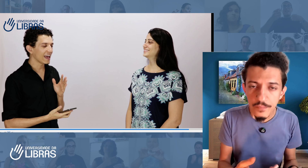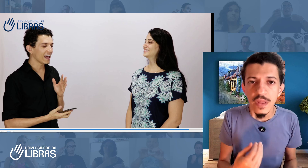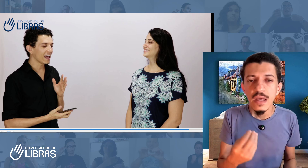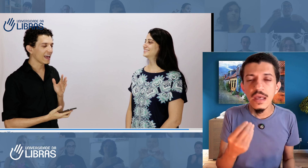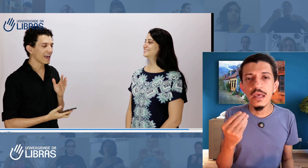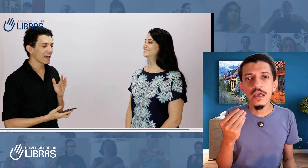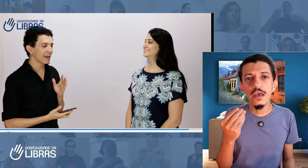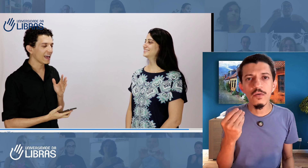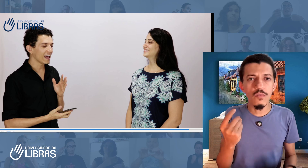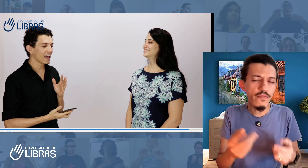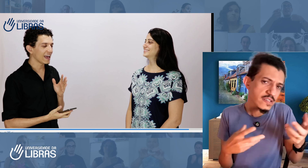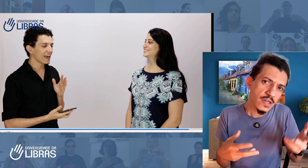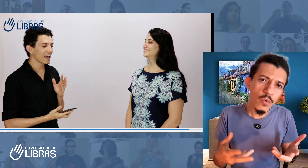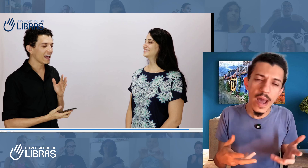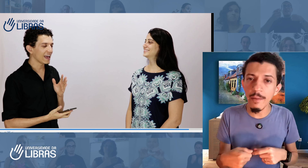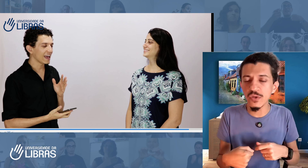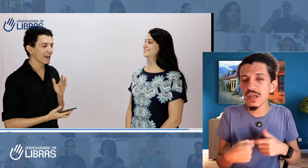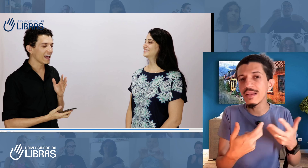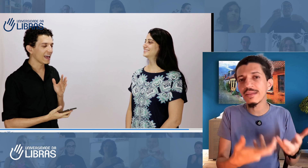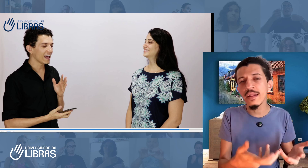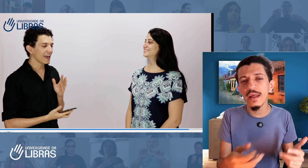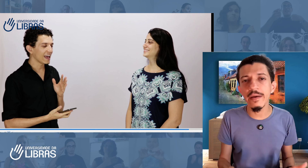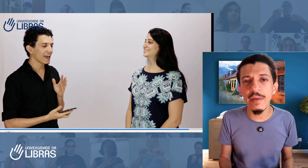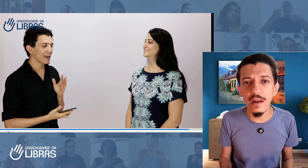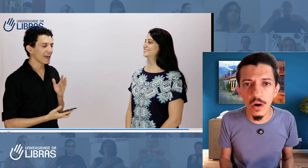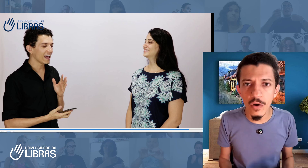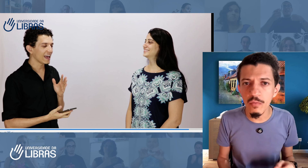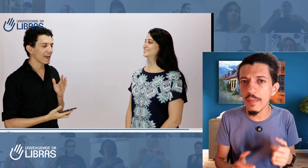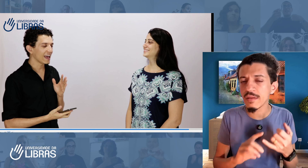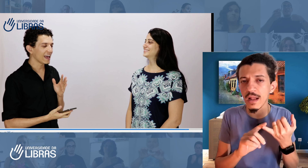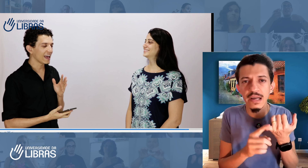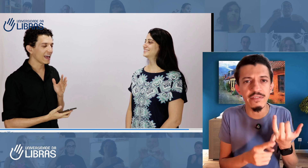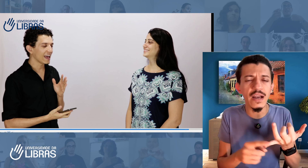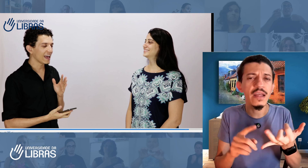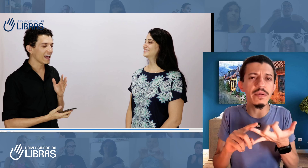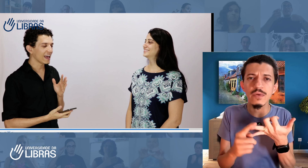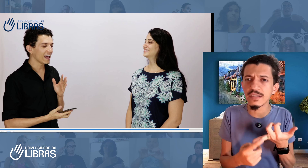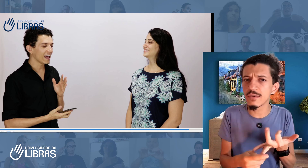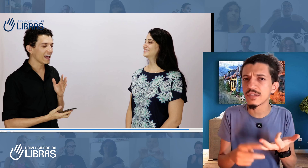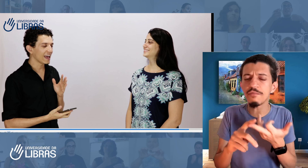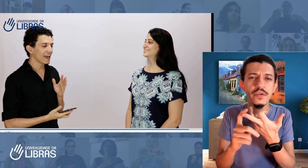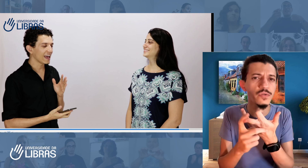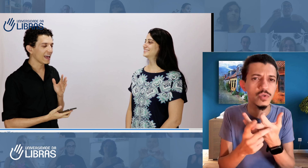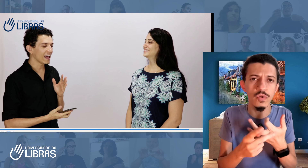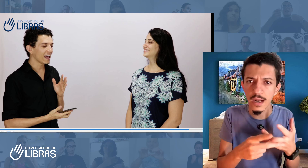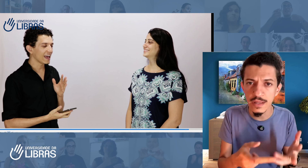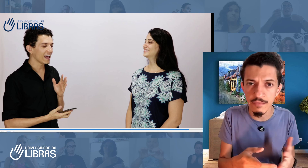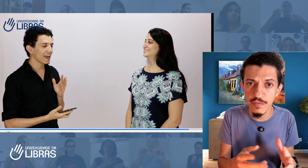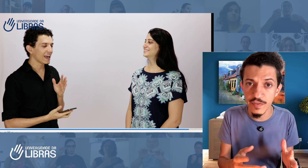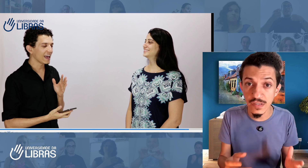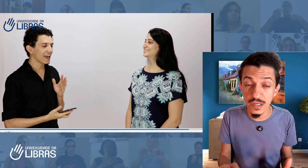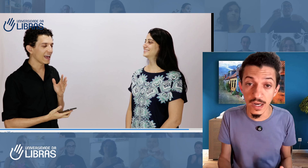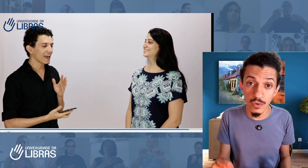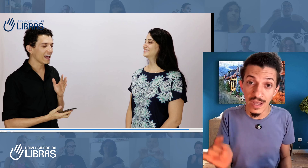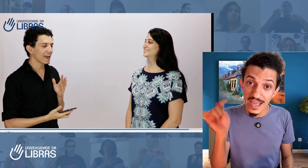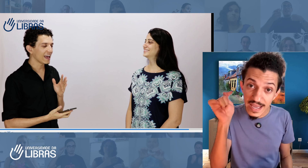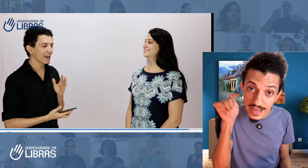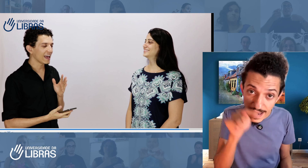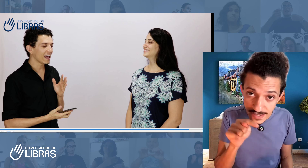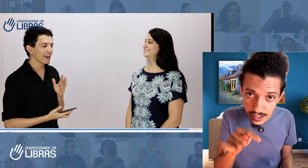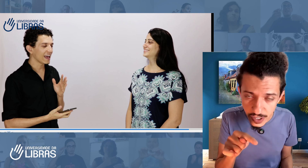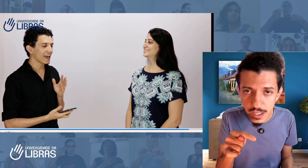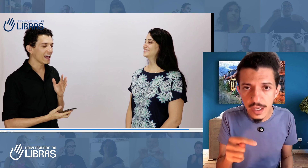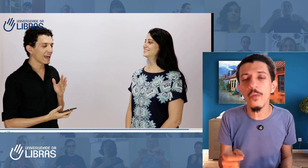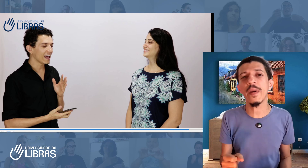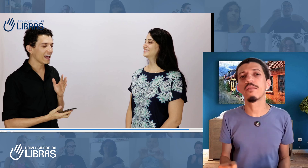ela e conversando com ela, buscando entender melhor no momento que ela estava na Libras, quais eram os desafios, tudo que ela estava vivenciando. E